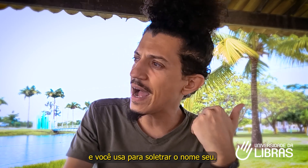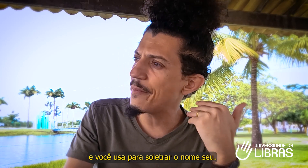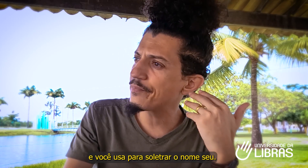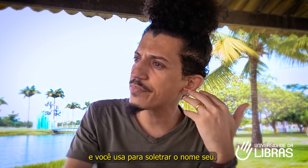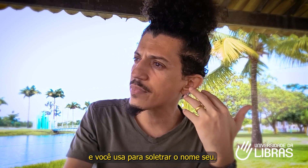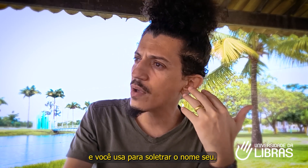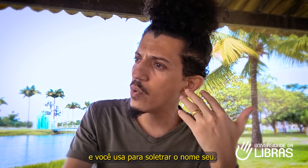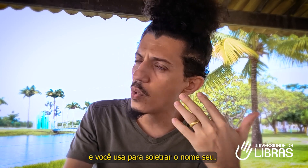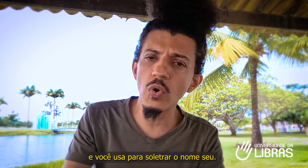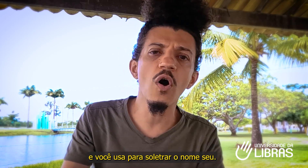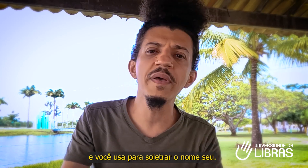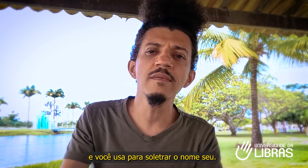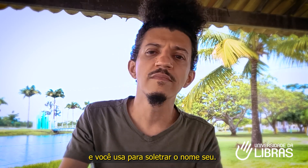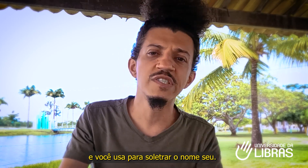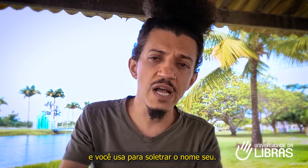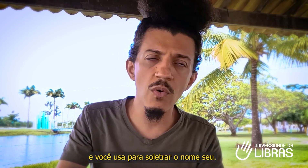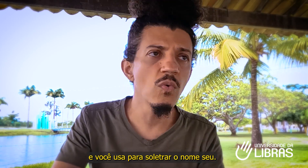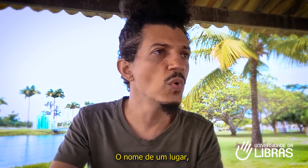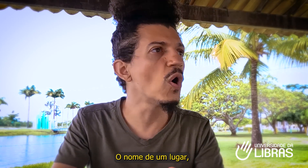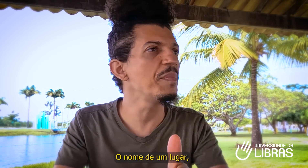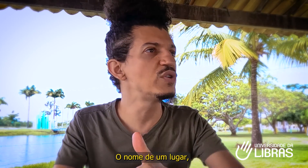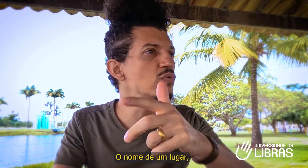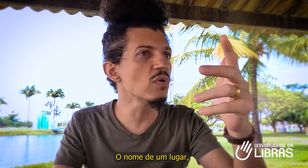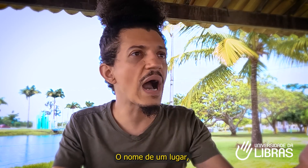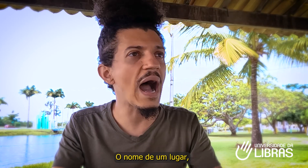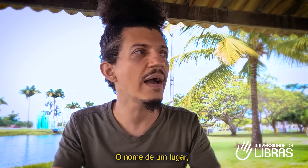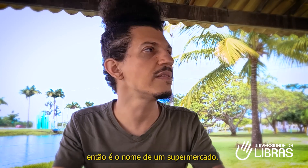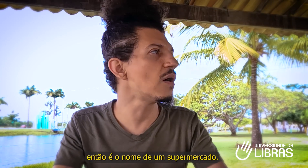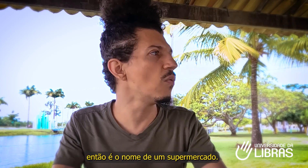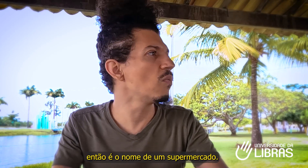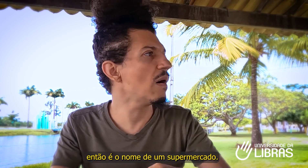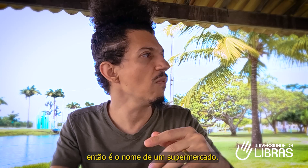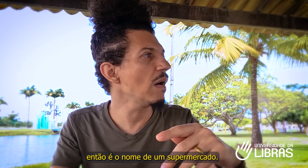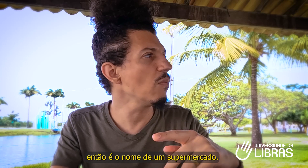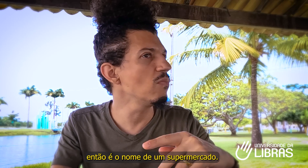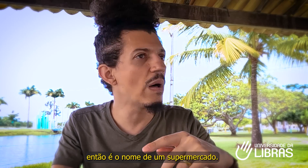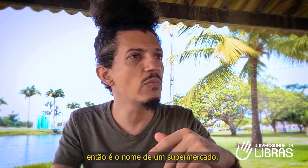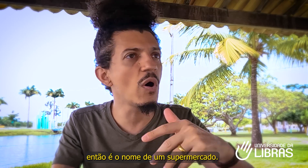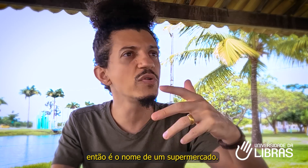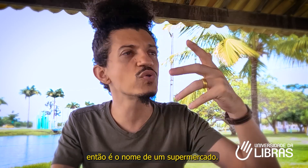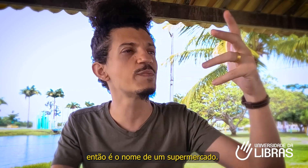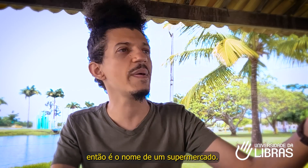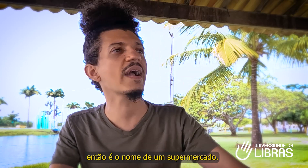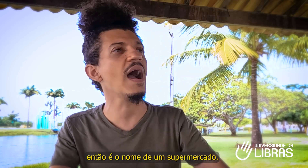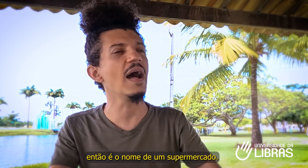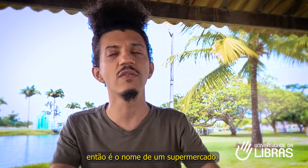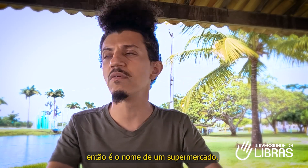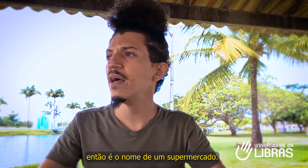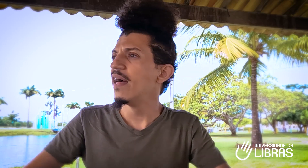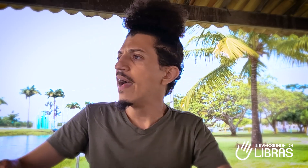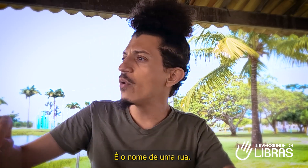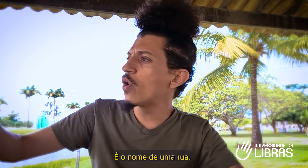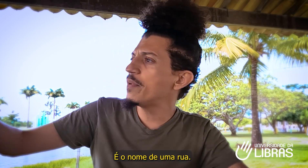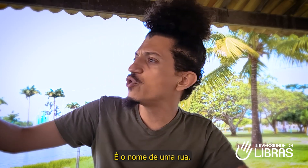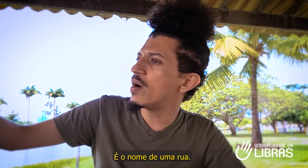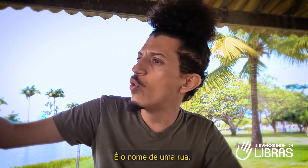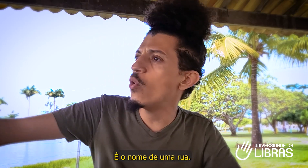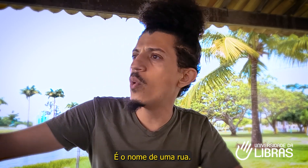soletrar o nome seu, o nome de um lugar. Então, é um nome de um supermercado, é o nome de uma rua,